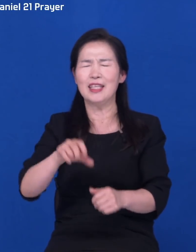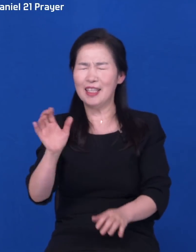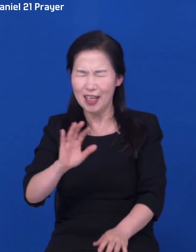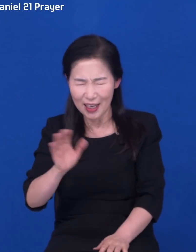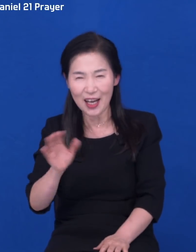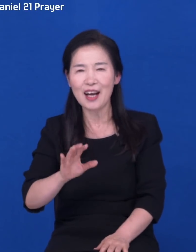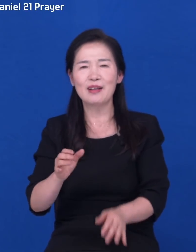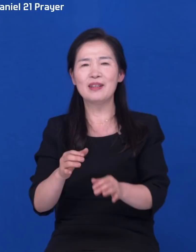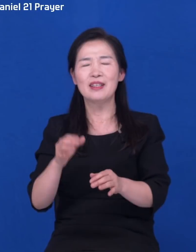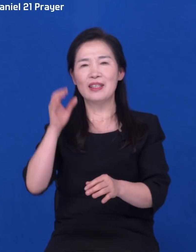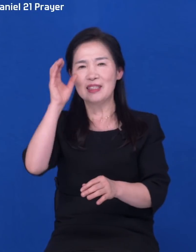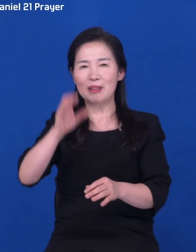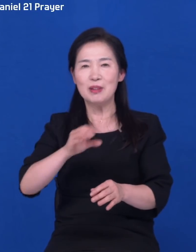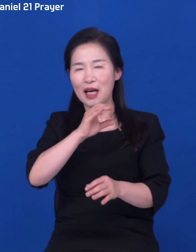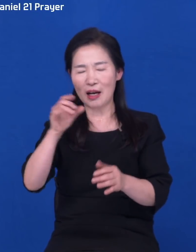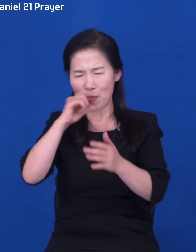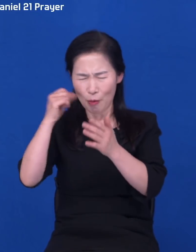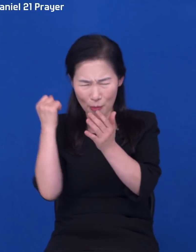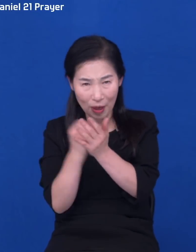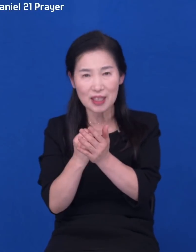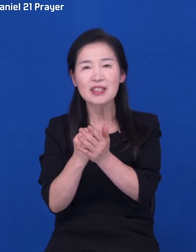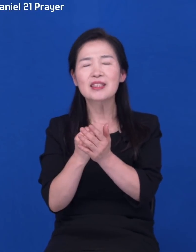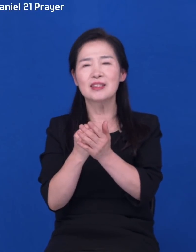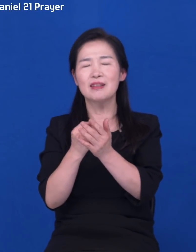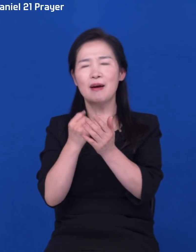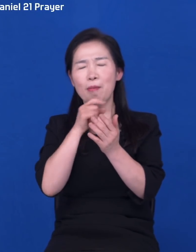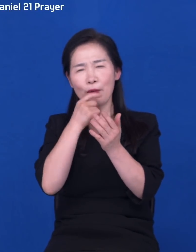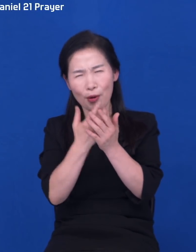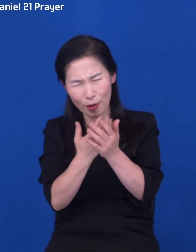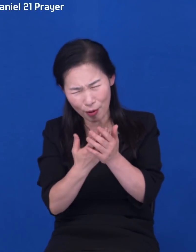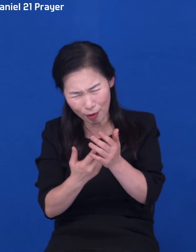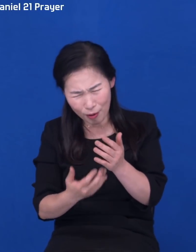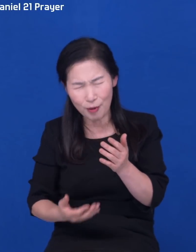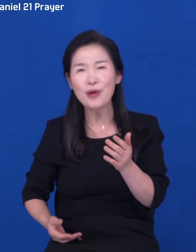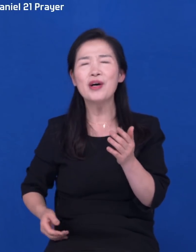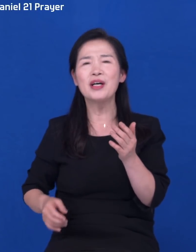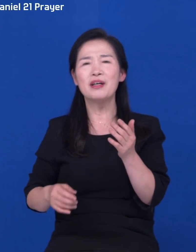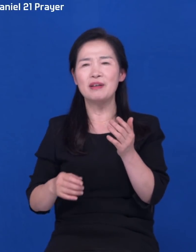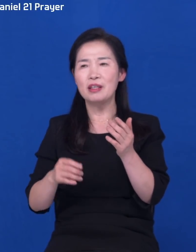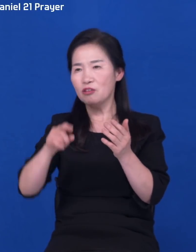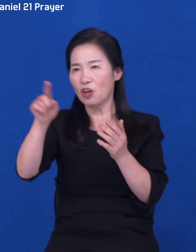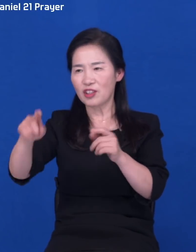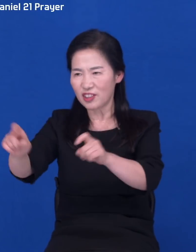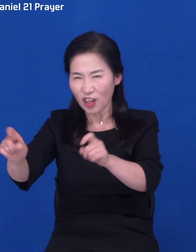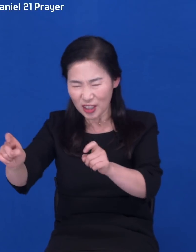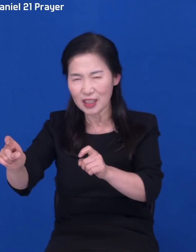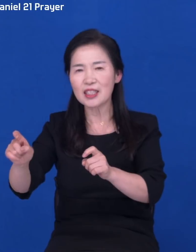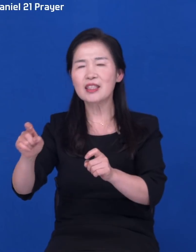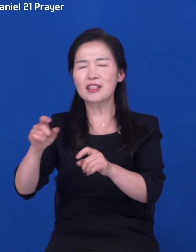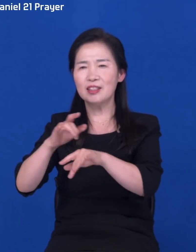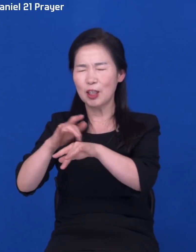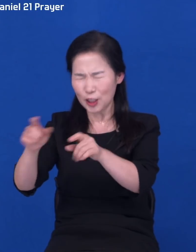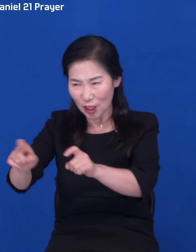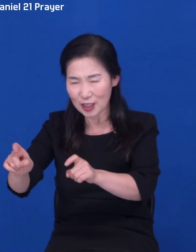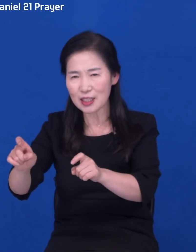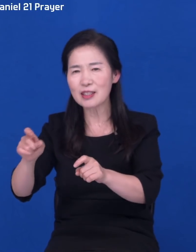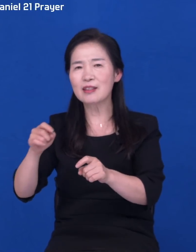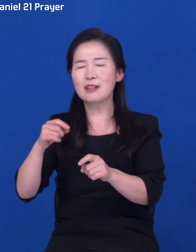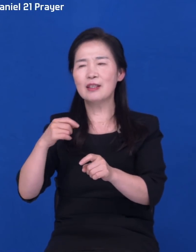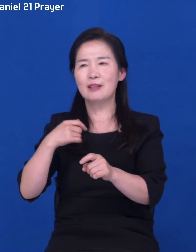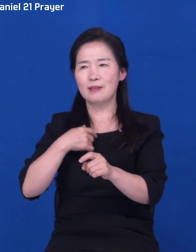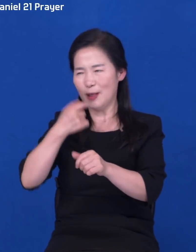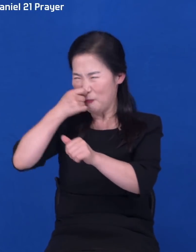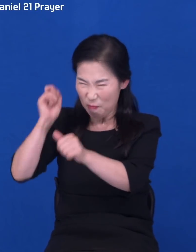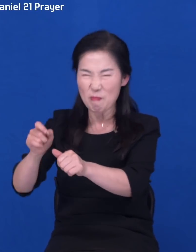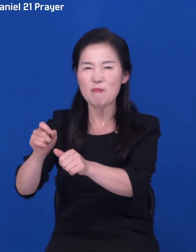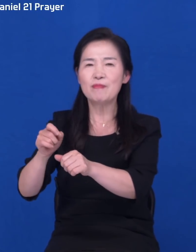십자가에서 못 박혀 돌아가셨을 때 흘렸던 피 한 방울에도 벌벌 떨었던 너네들, 내가 얼마나 무시하고 너네들 멸시할 건지